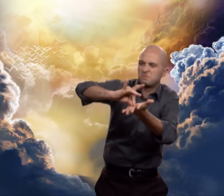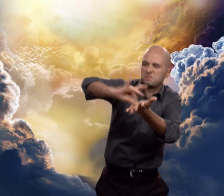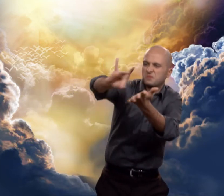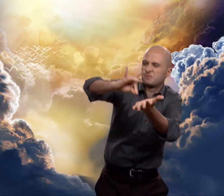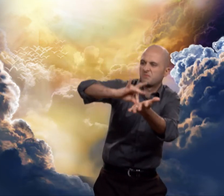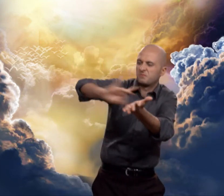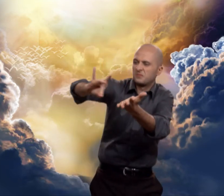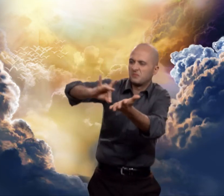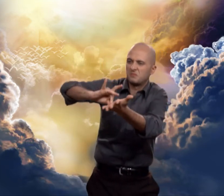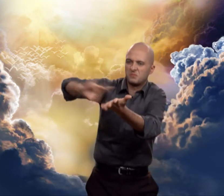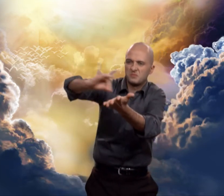Reis.